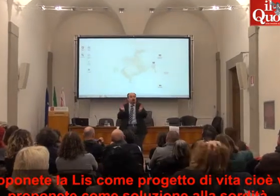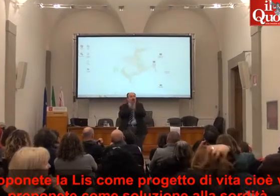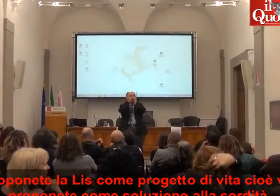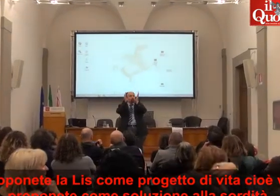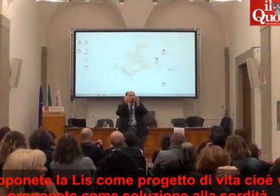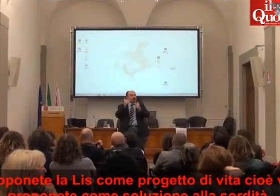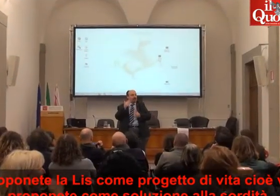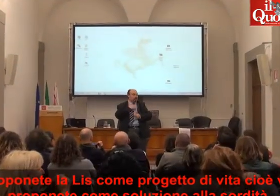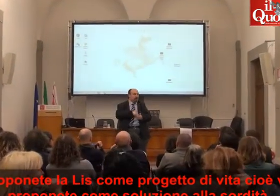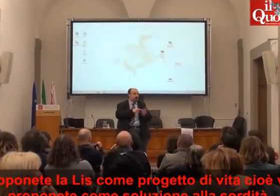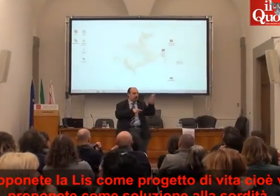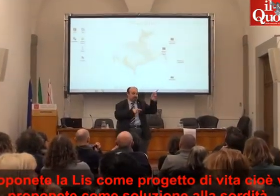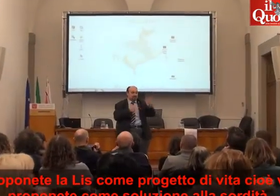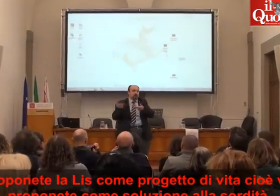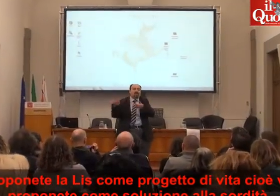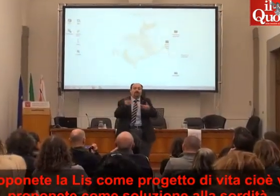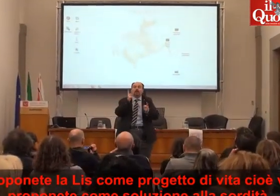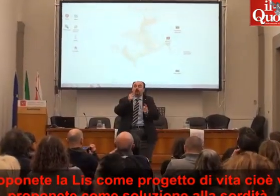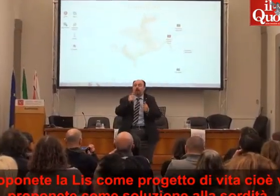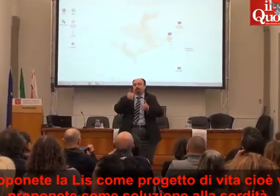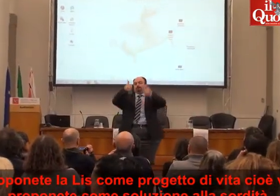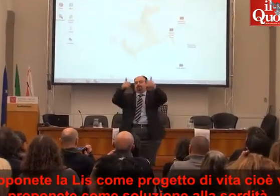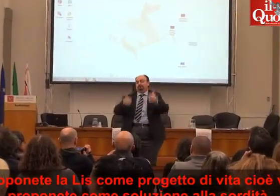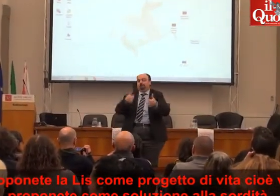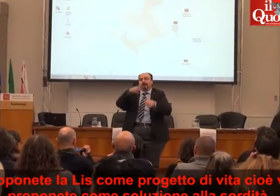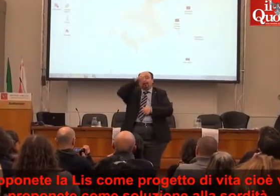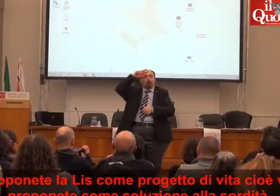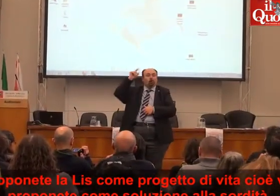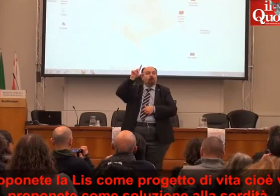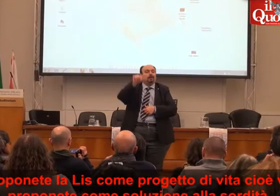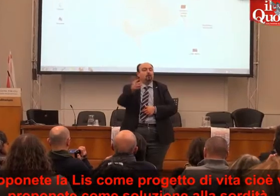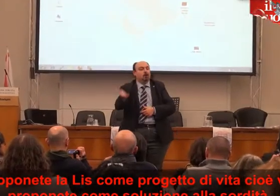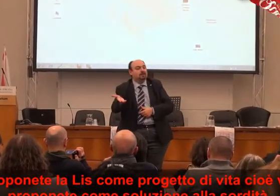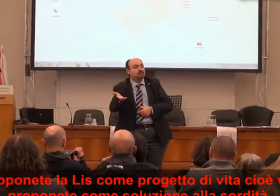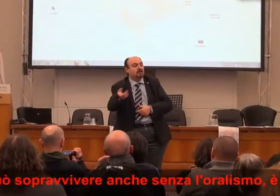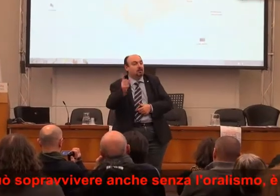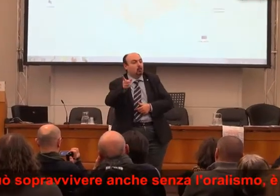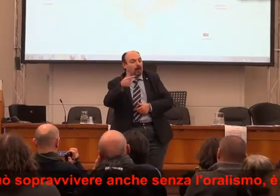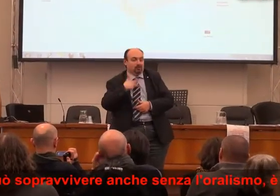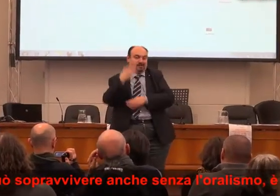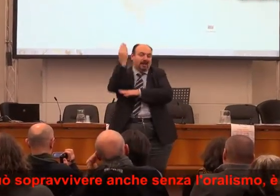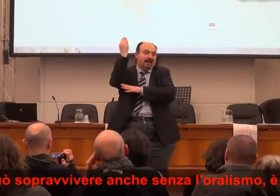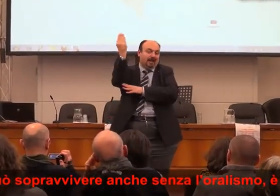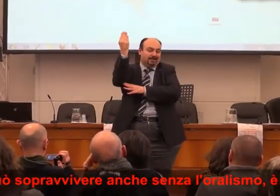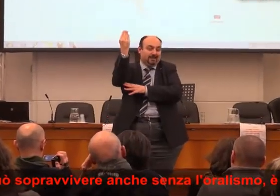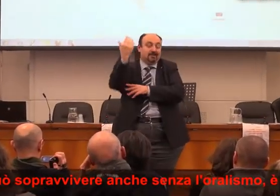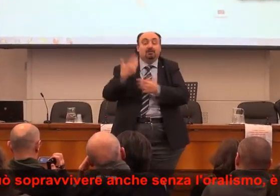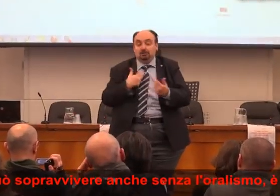come progetto di vita, cioè voi la proponete come soluzione alla sordità che può sopravvivere anche senza l